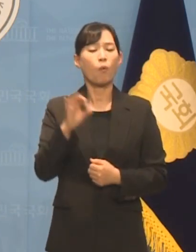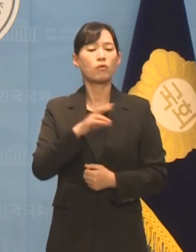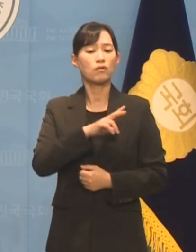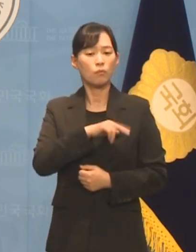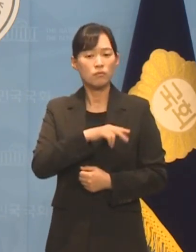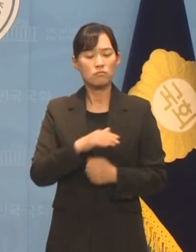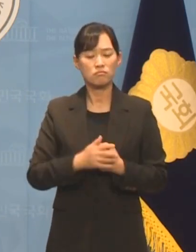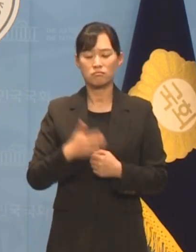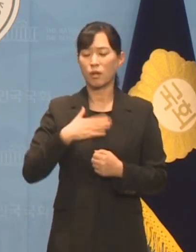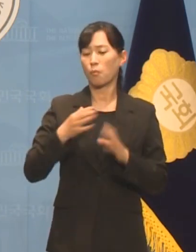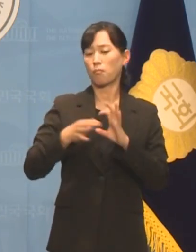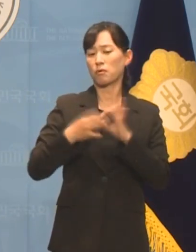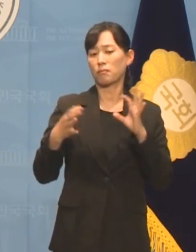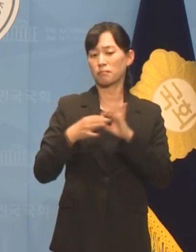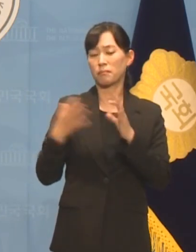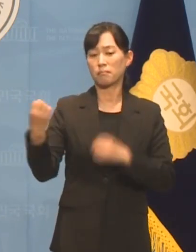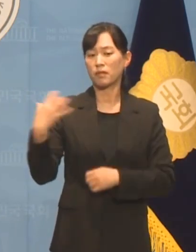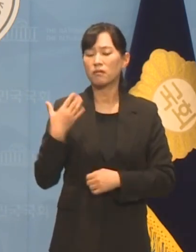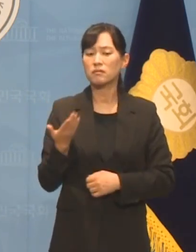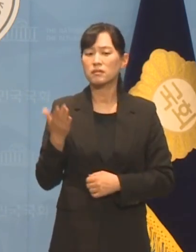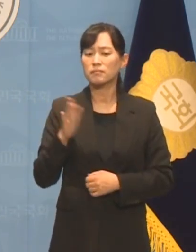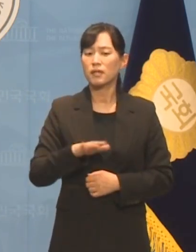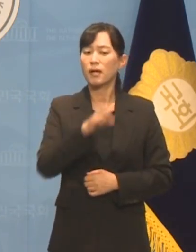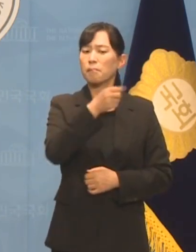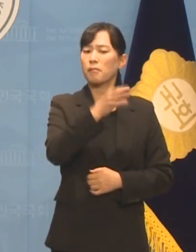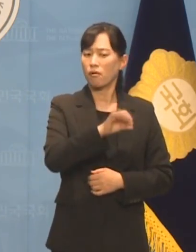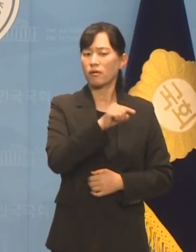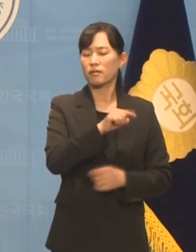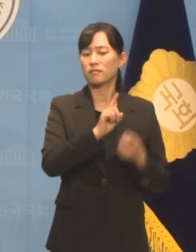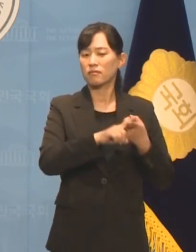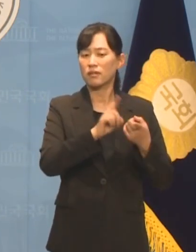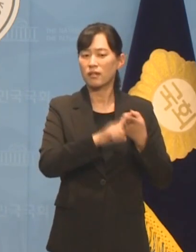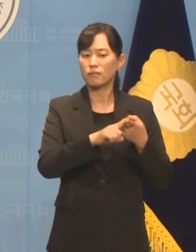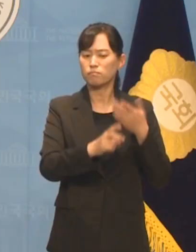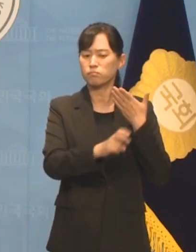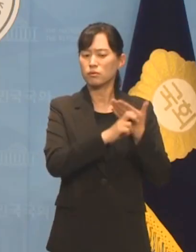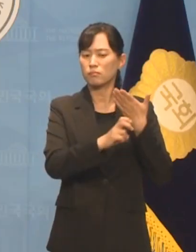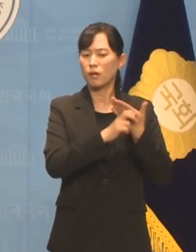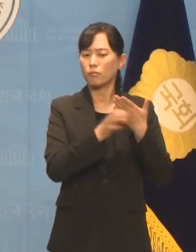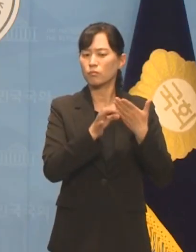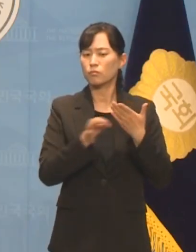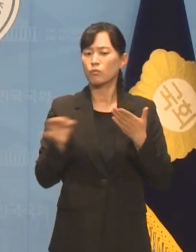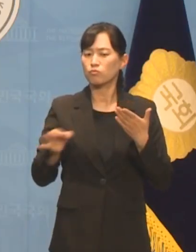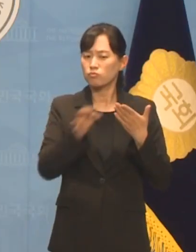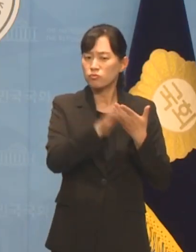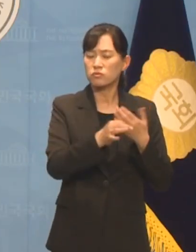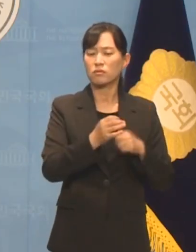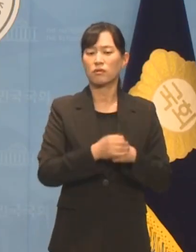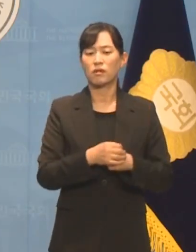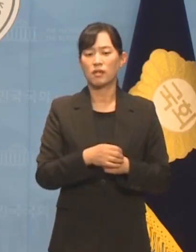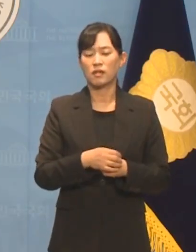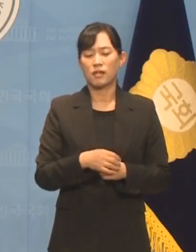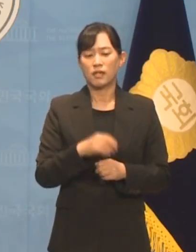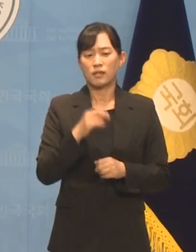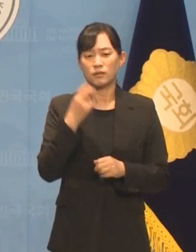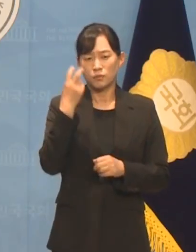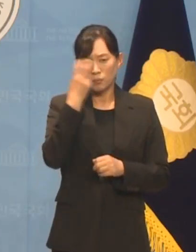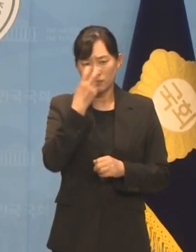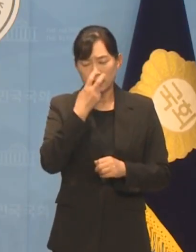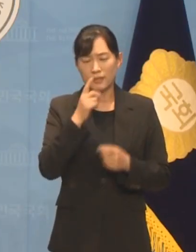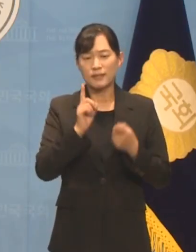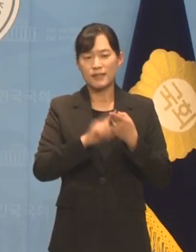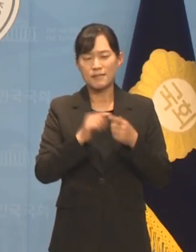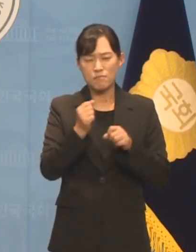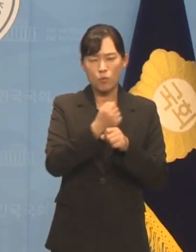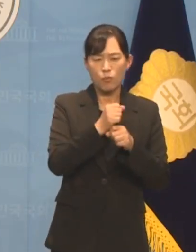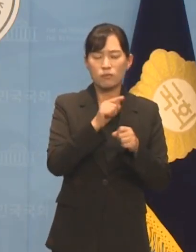자신과 무관하다고 주장하고 있지만 명태균 씨를 둘러싼 불법 자금 전달과 여론조사 조작 의혹은 홍